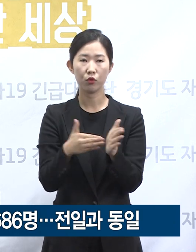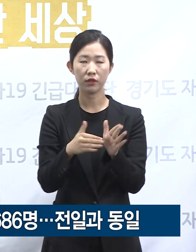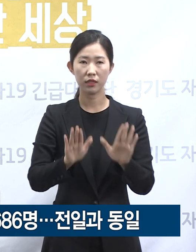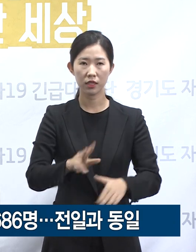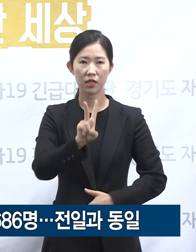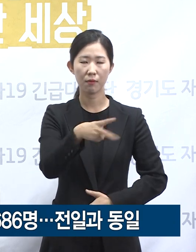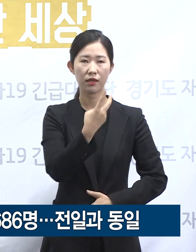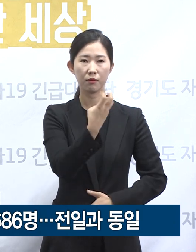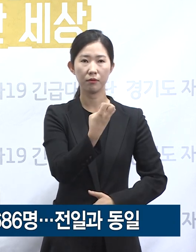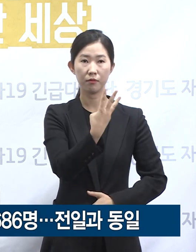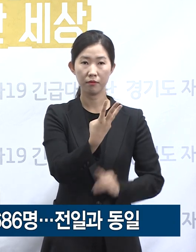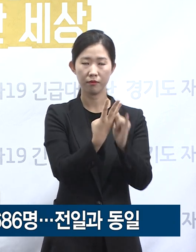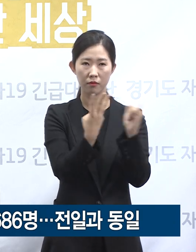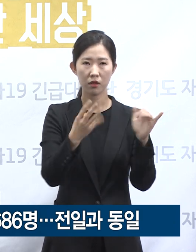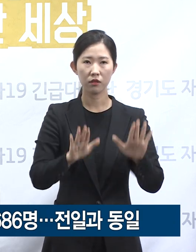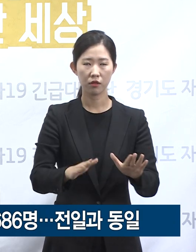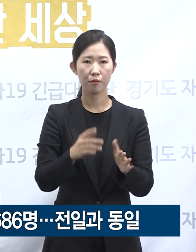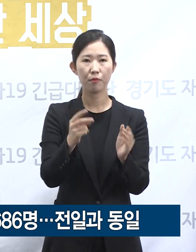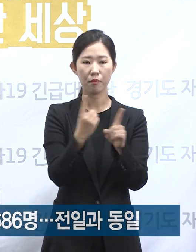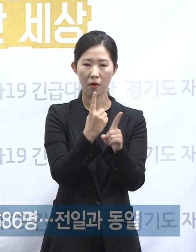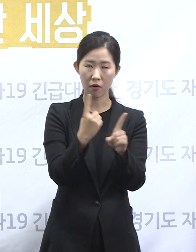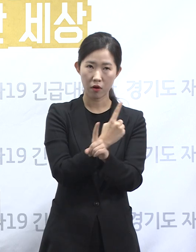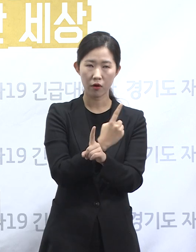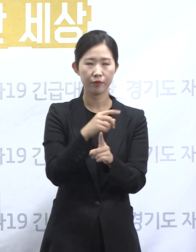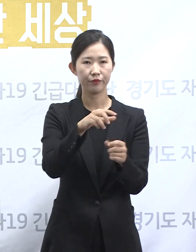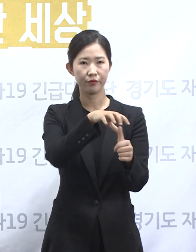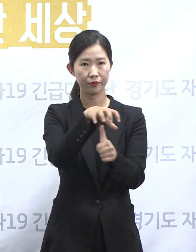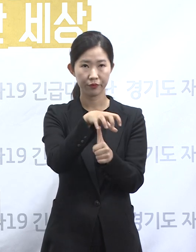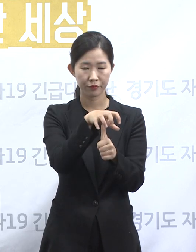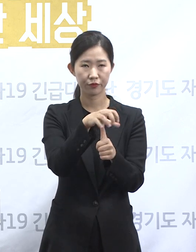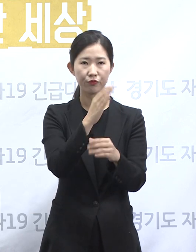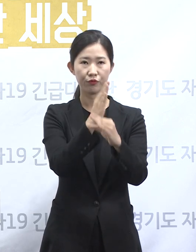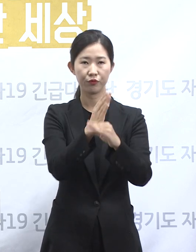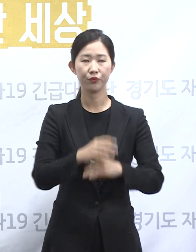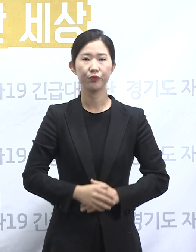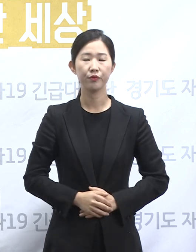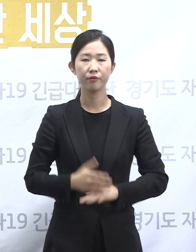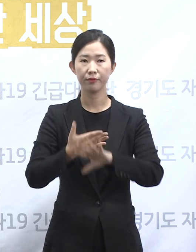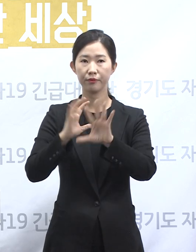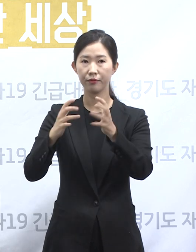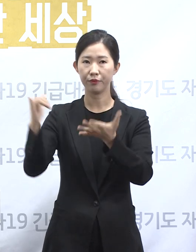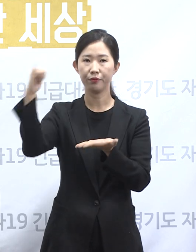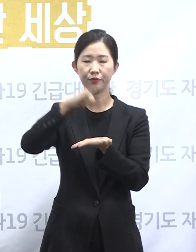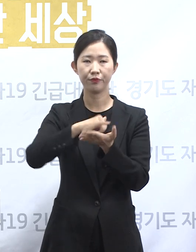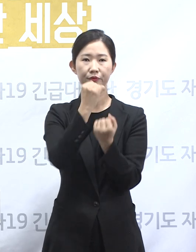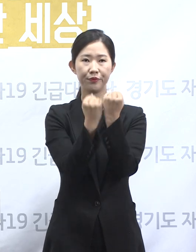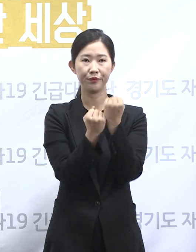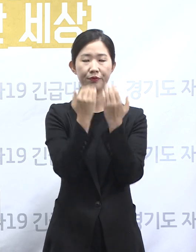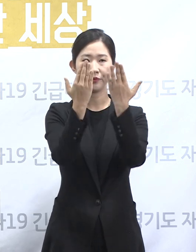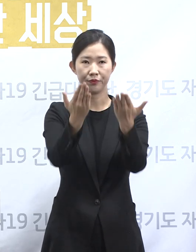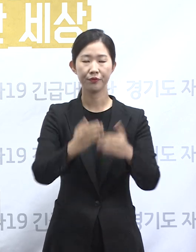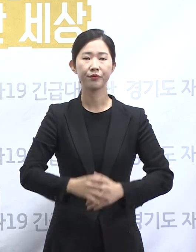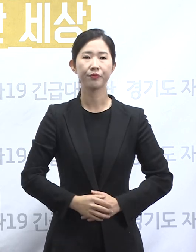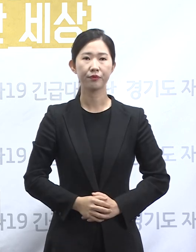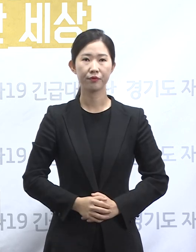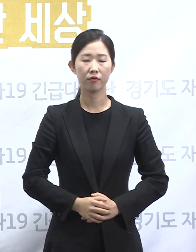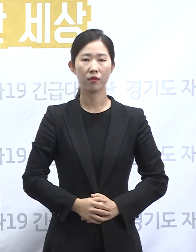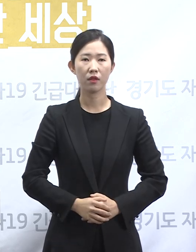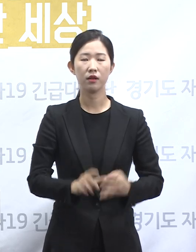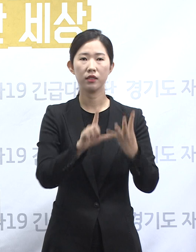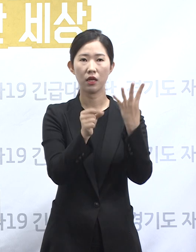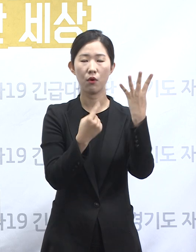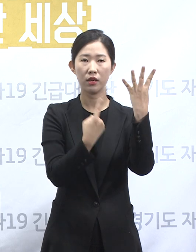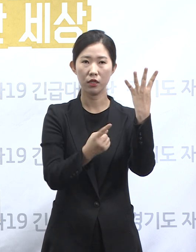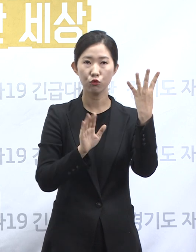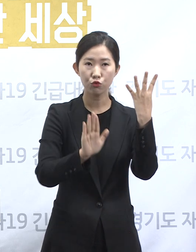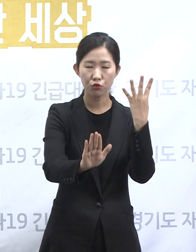병원 및 생활치료센터에서 격리 중입니다. 해외 입국자 확진 현황을 말씀드리겠습니다. 4월 1일